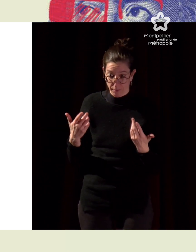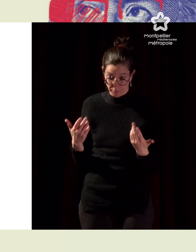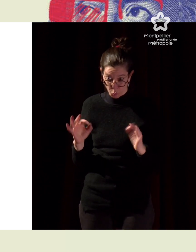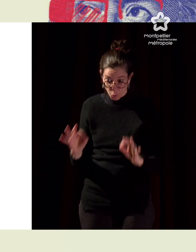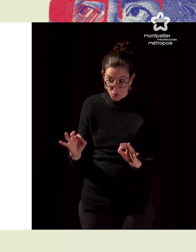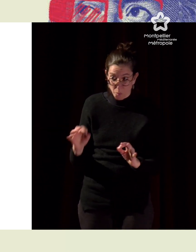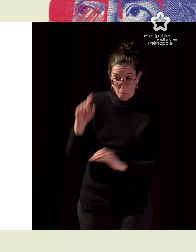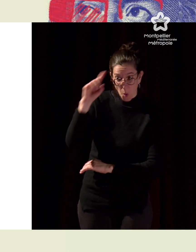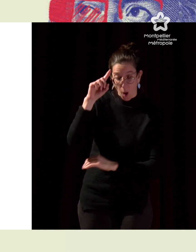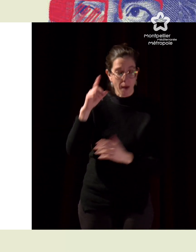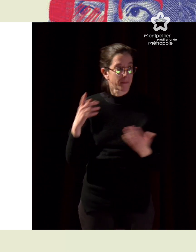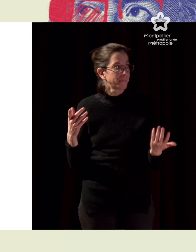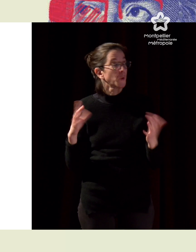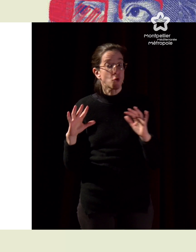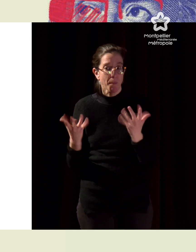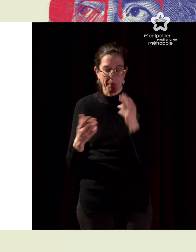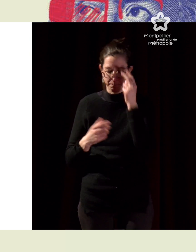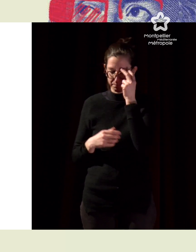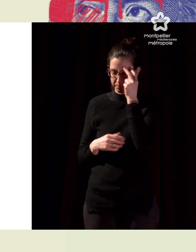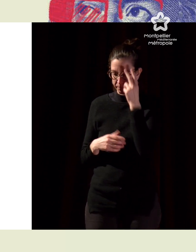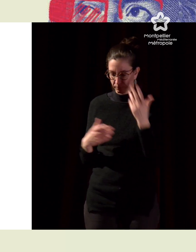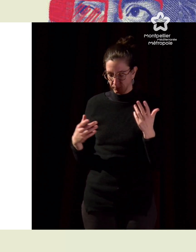fait, l'arrivée du génome